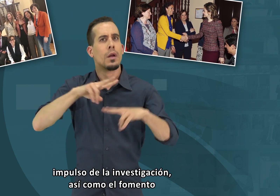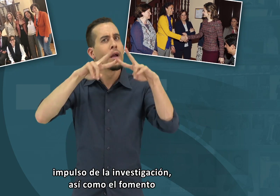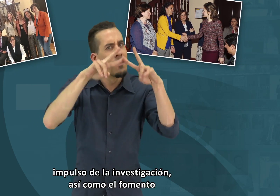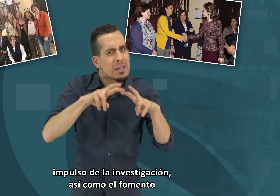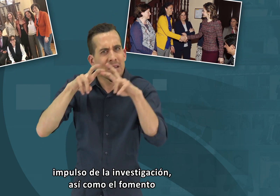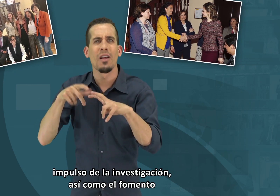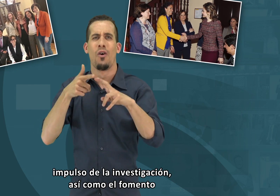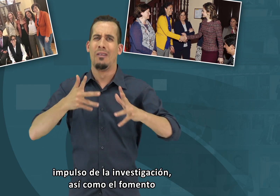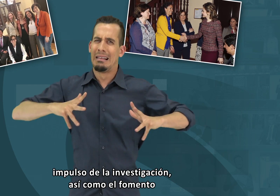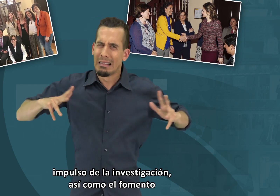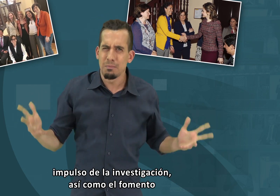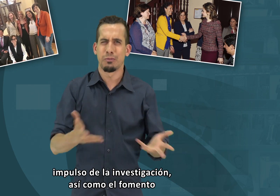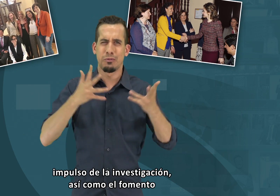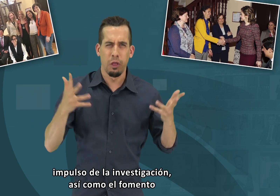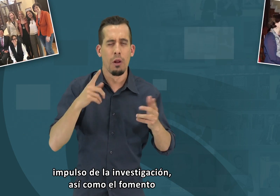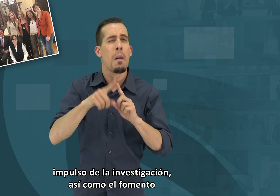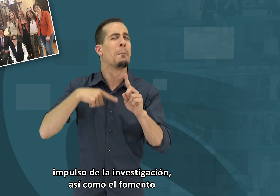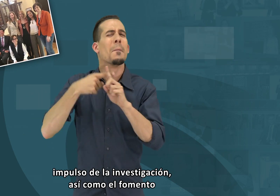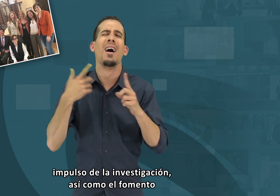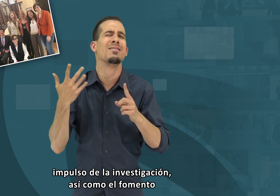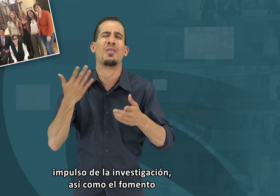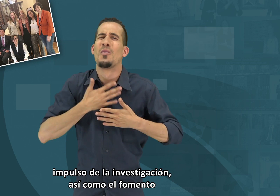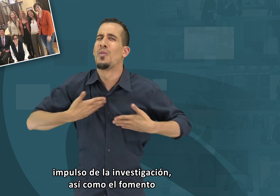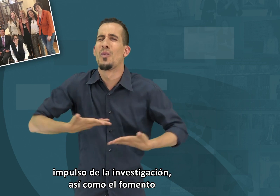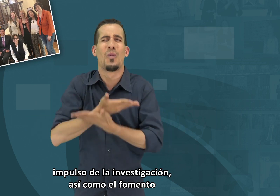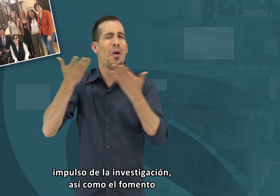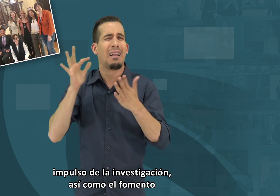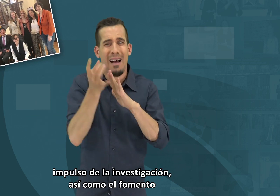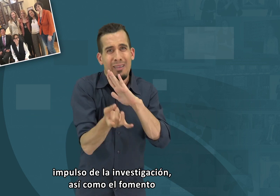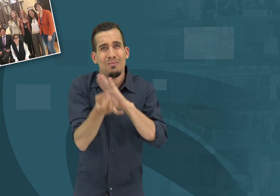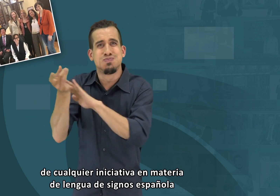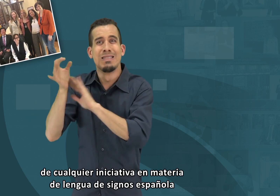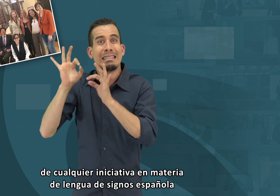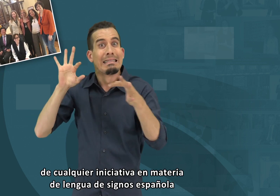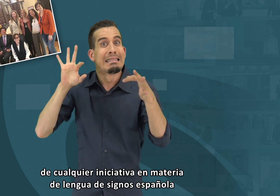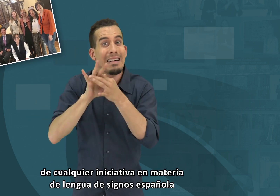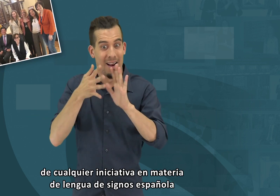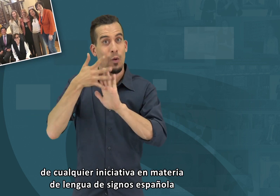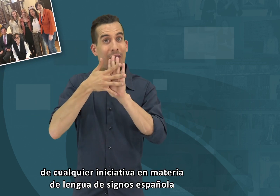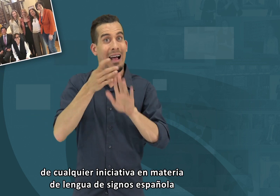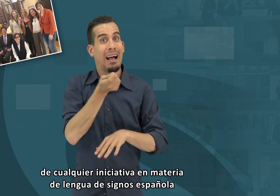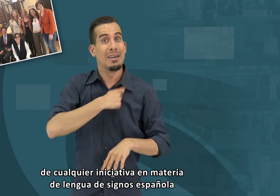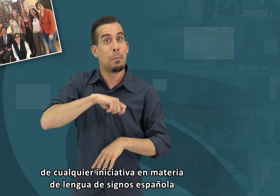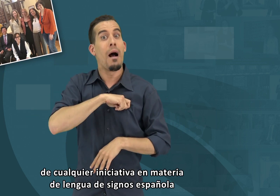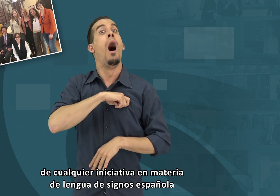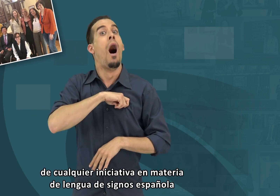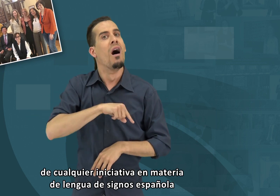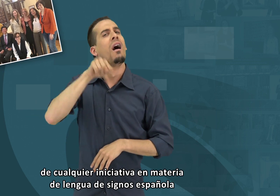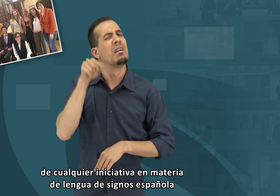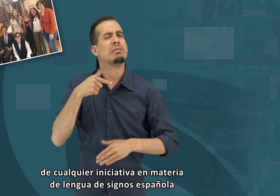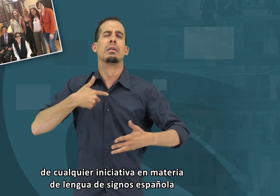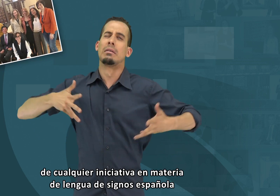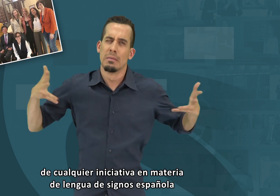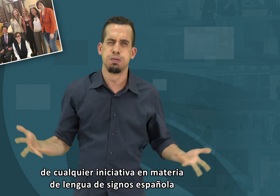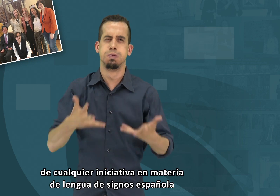Impulso de la investigación, así como el fomento de cualquier iniciativa en materia de lengua de signos española,